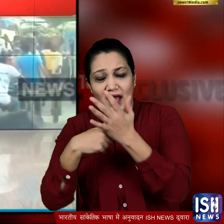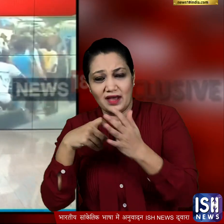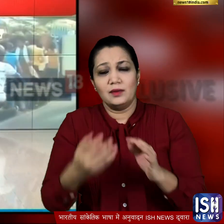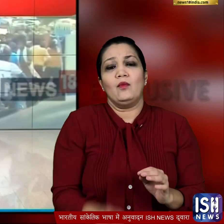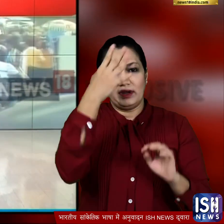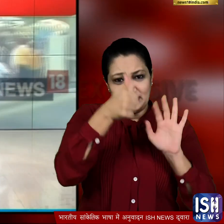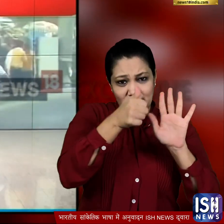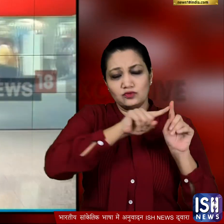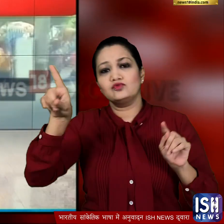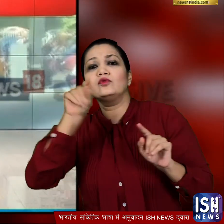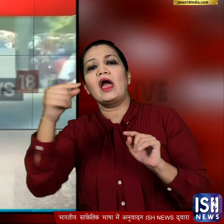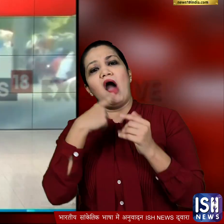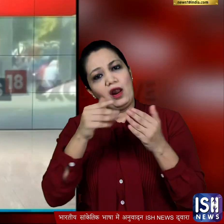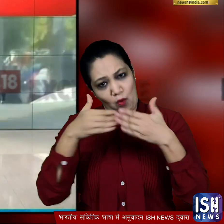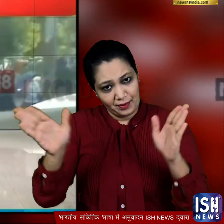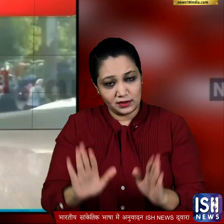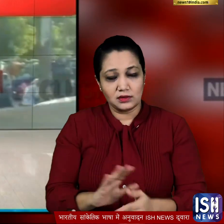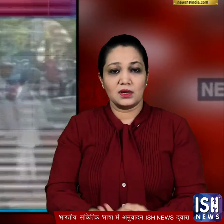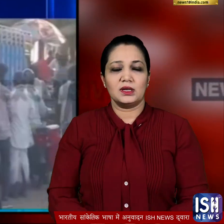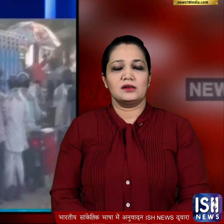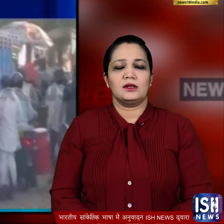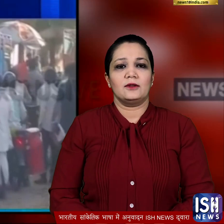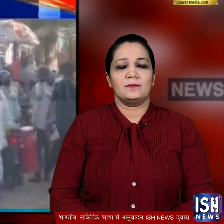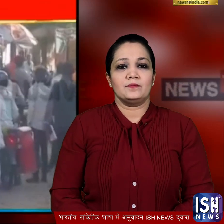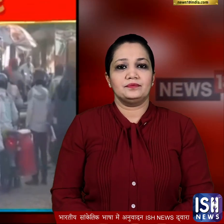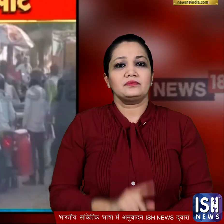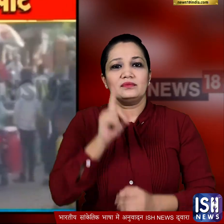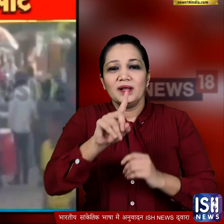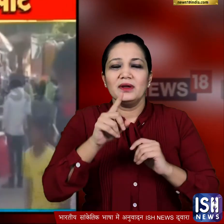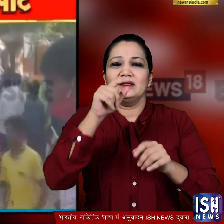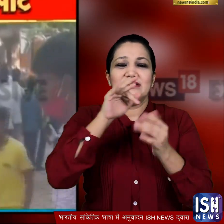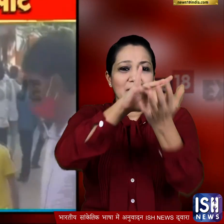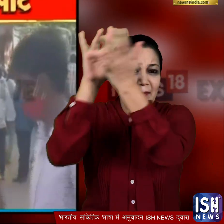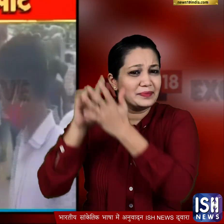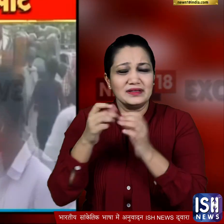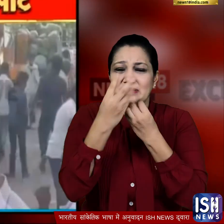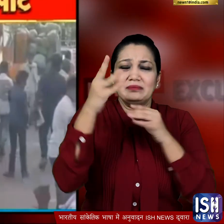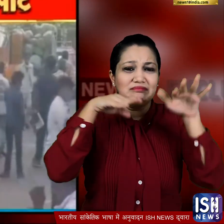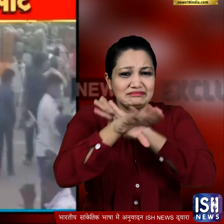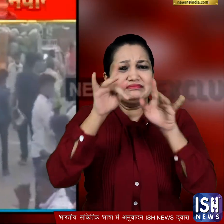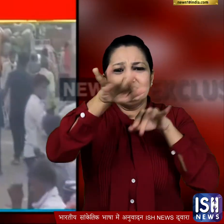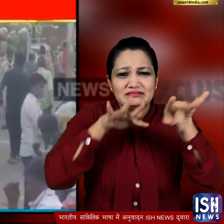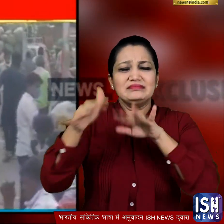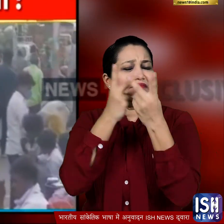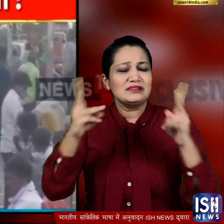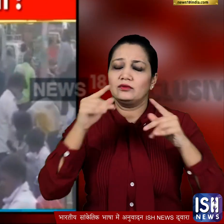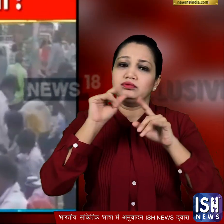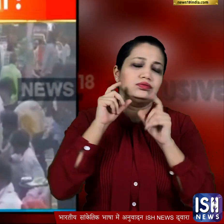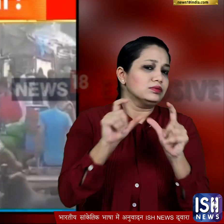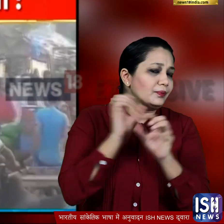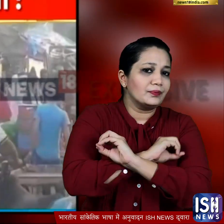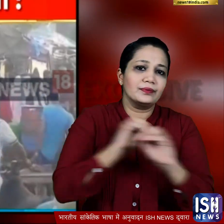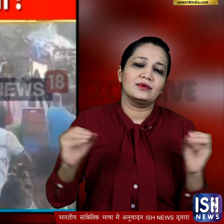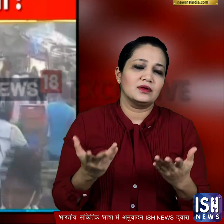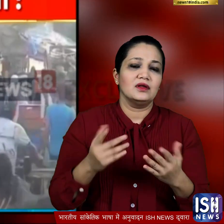बिहार में सुबह 6 बजे से 10 बजे तक खुलने की इजाजत है। लेकिन इस दौरान इन राज्यों के कुछ शहरों में लोगों ने खूब लापरवाही